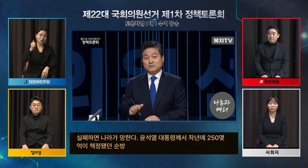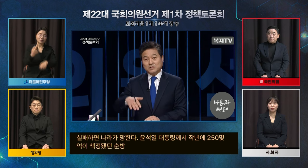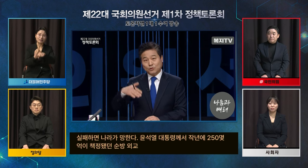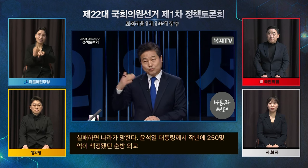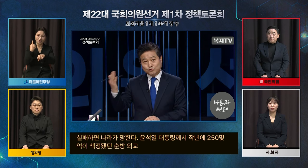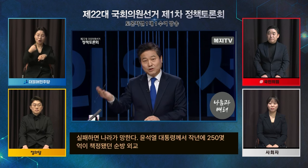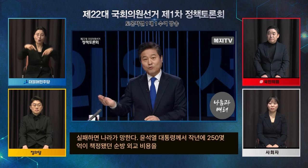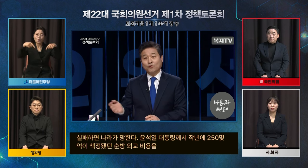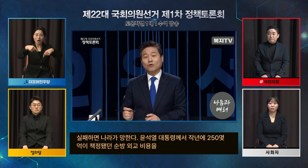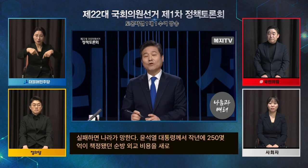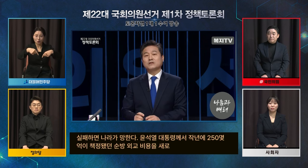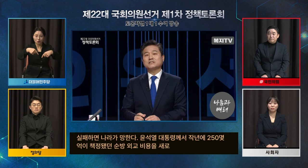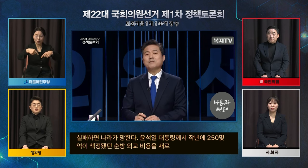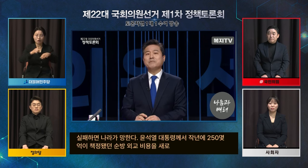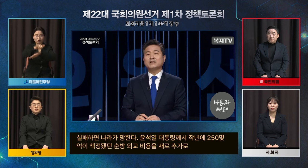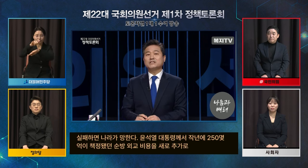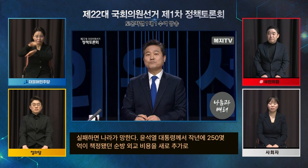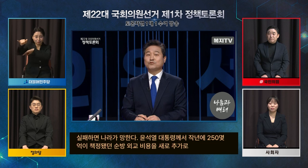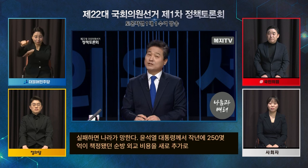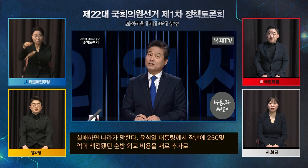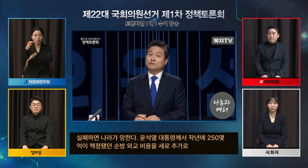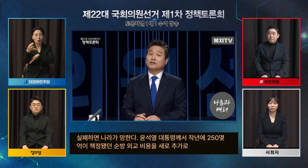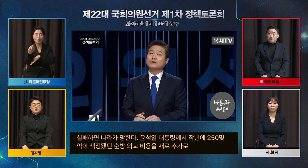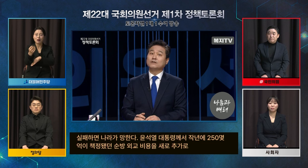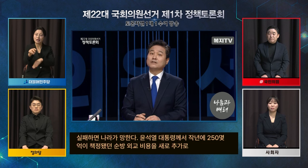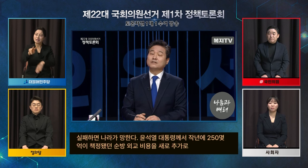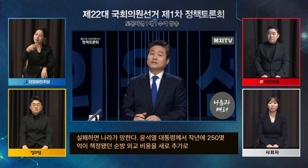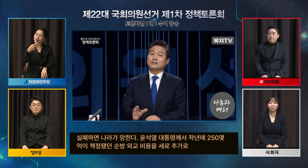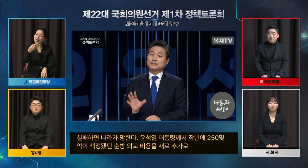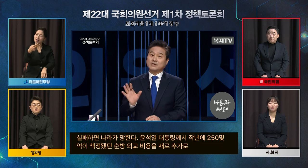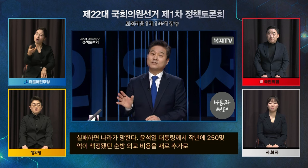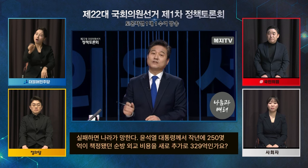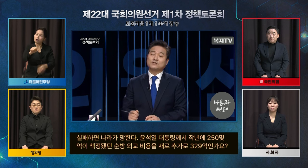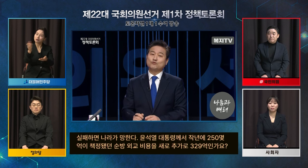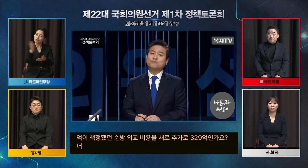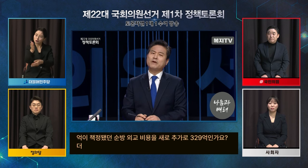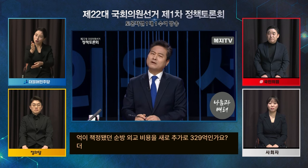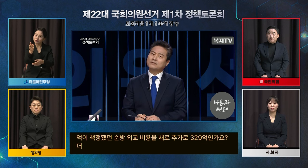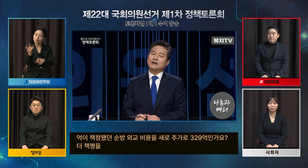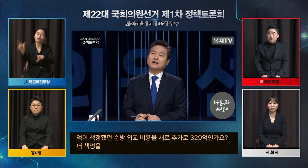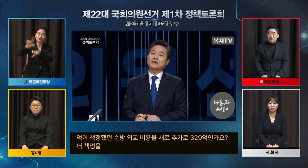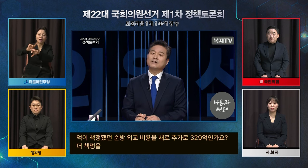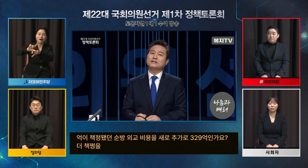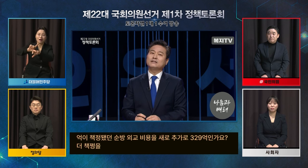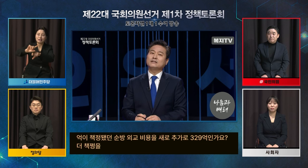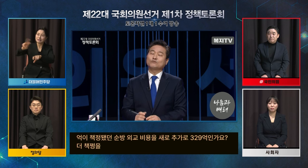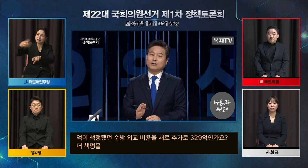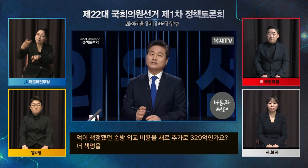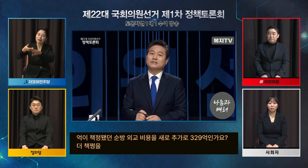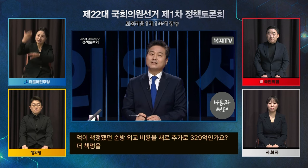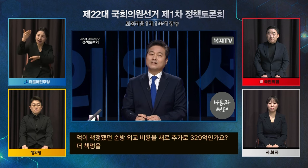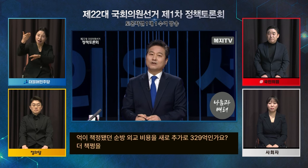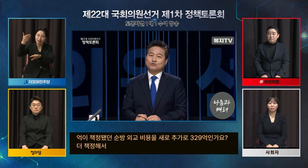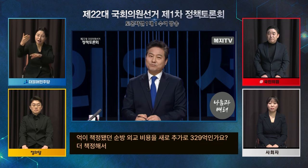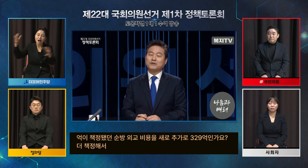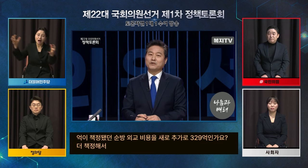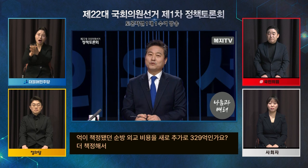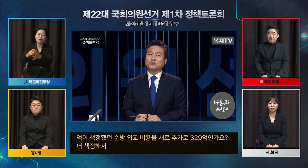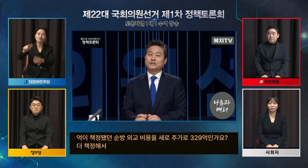새로 추가로 329억인가요? 더 책정을 해서 600억 가까이 되는